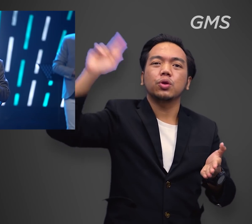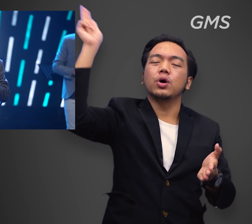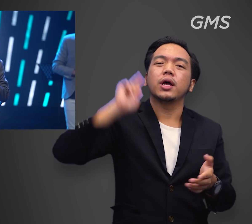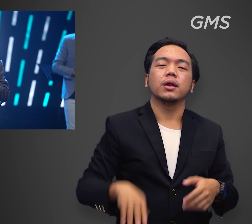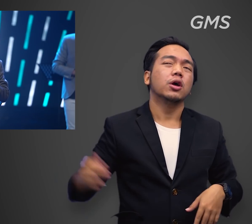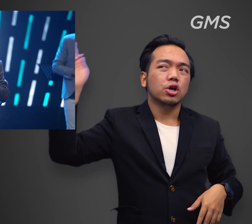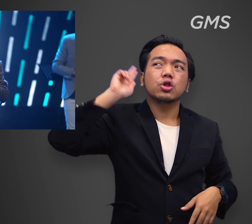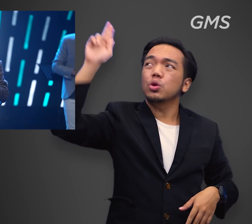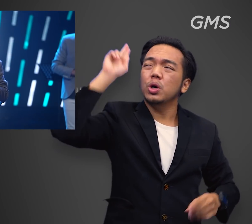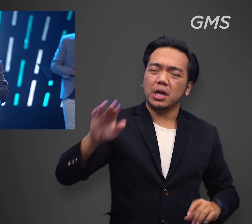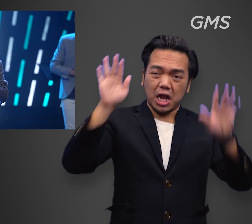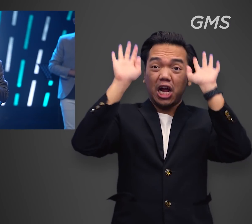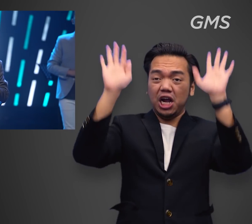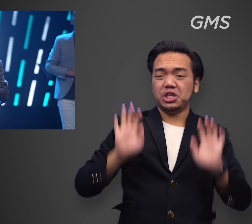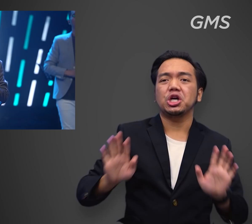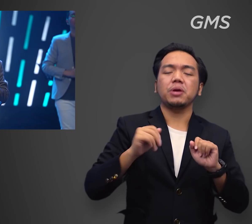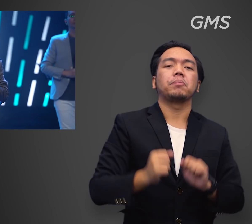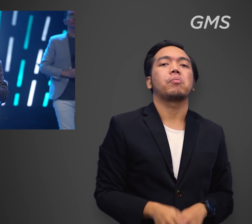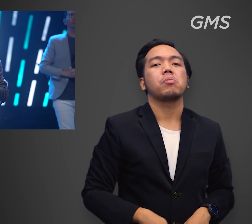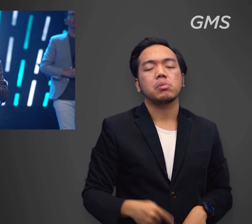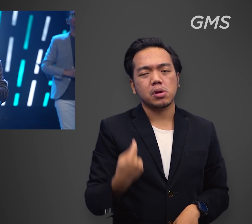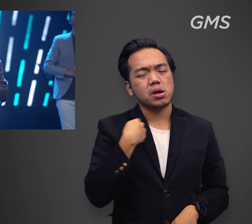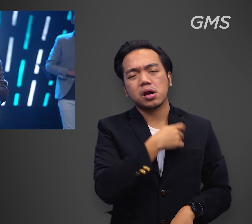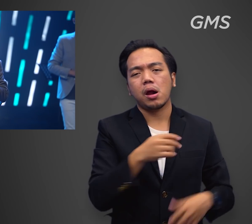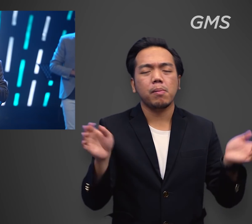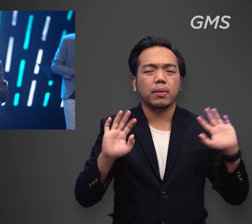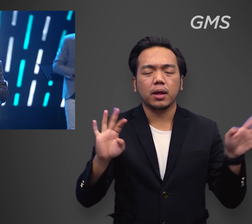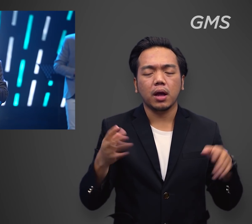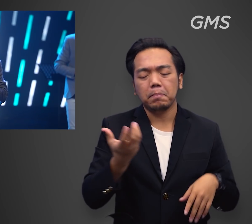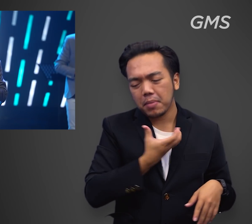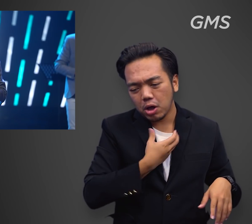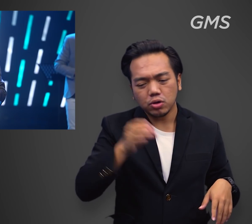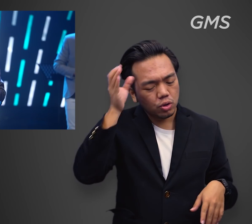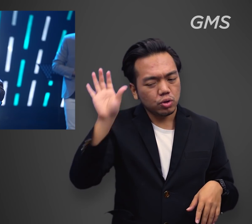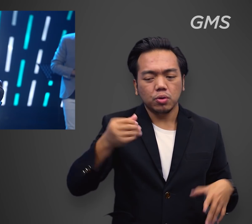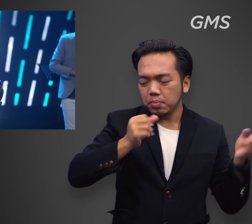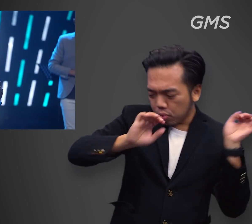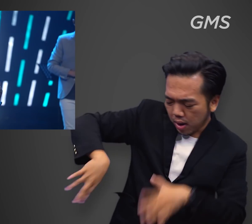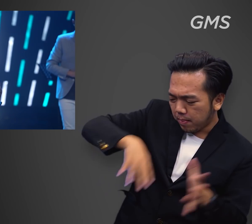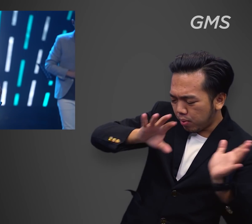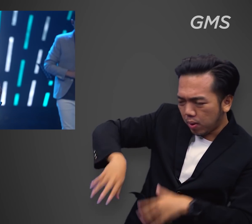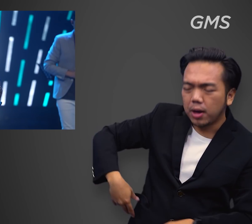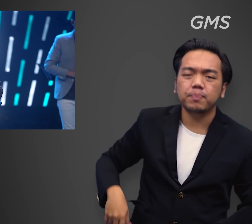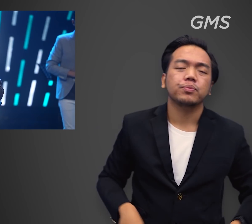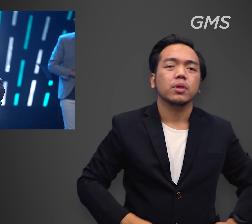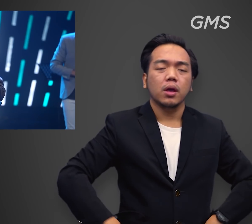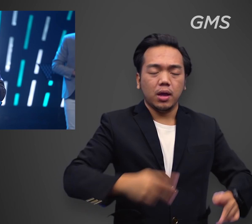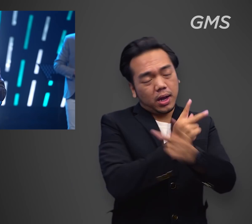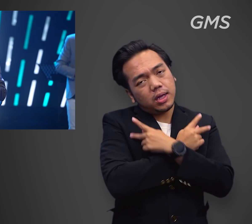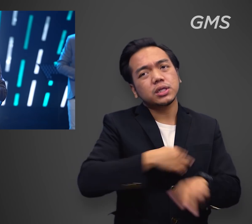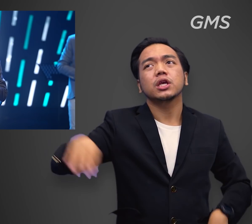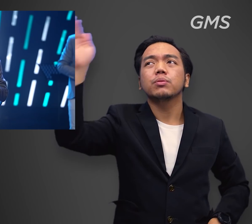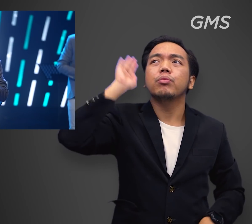nama-Mu. Engkau ajaib. Korban-Mu ajaib Tuhan. Kami tidak akan pernah menyia-nyiakan kasih karunia-Mu